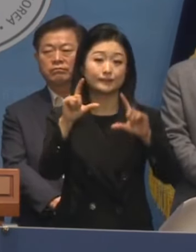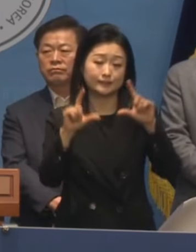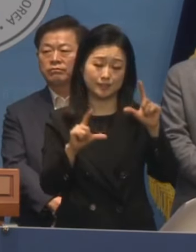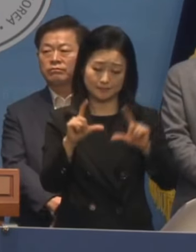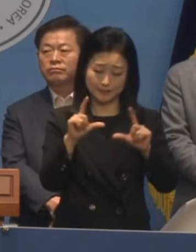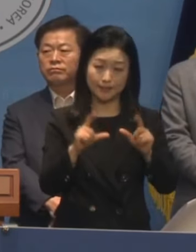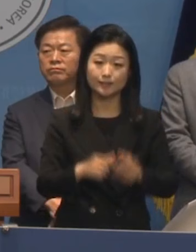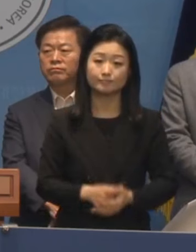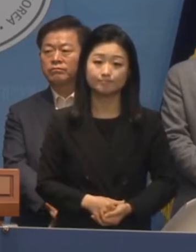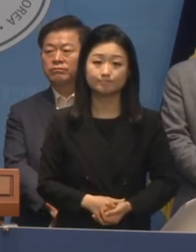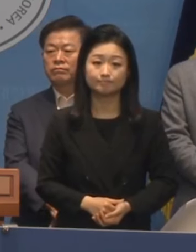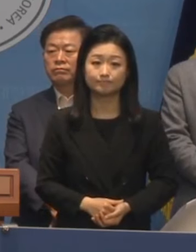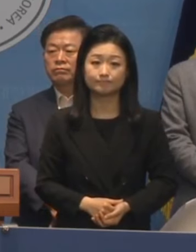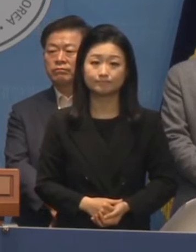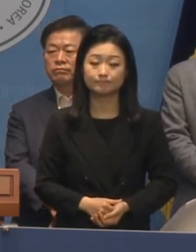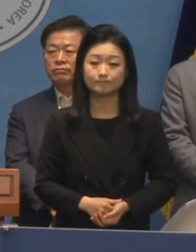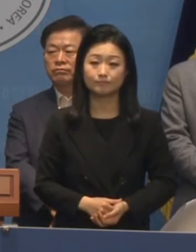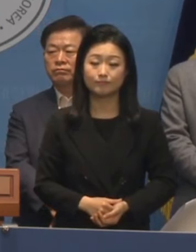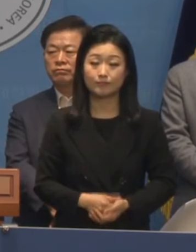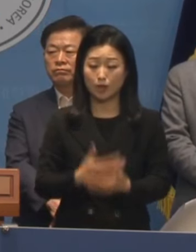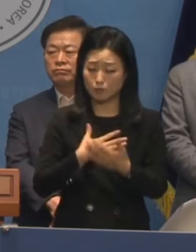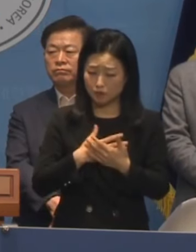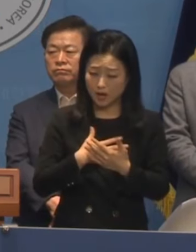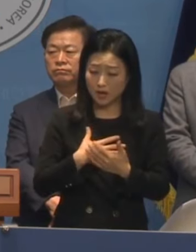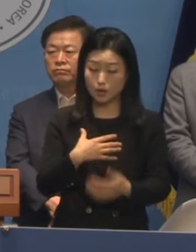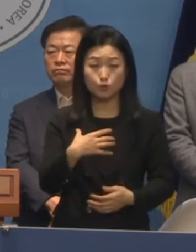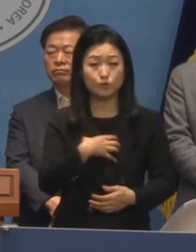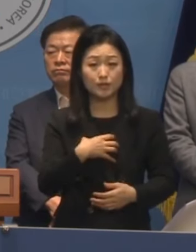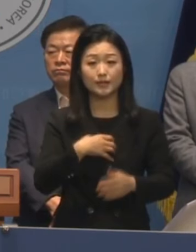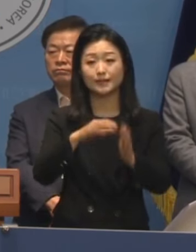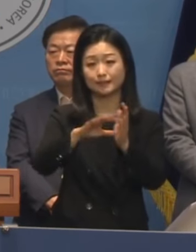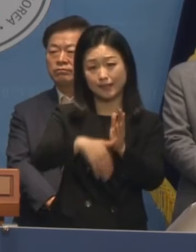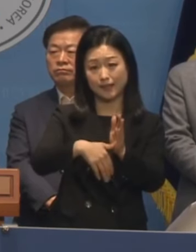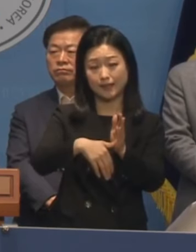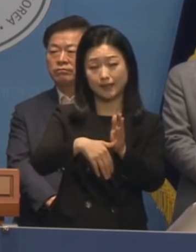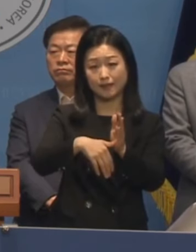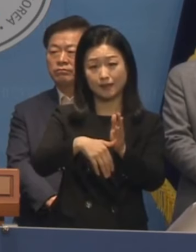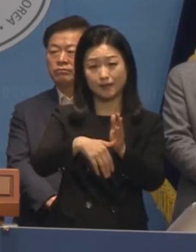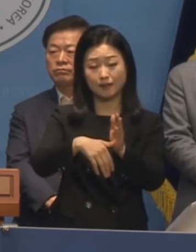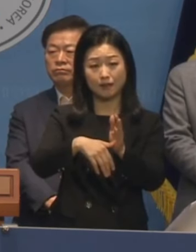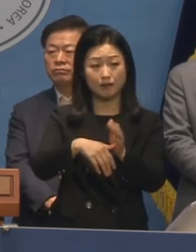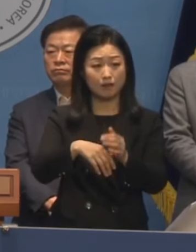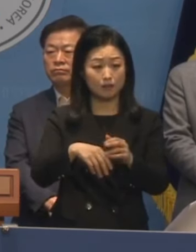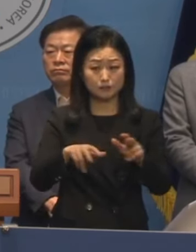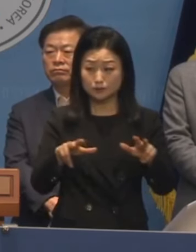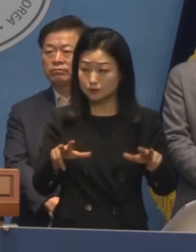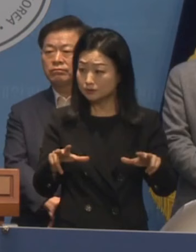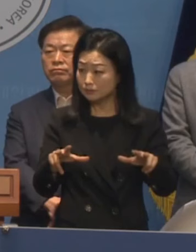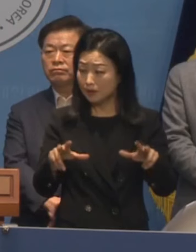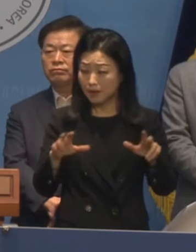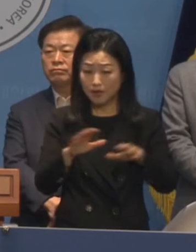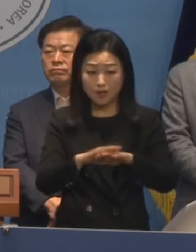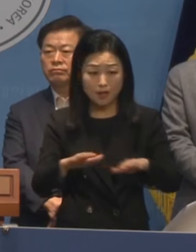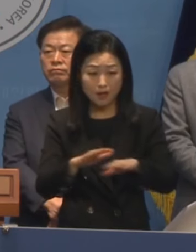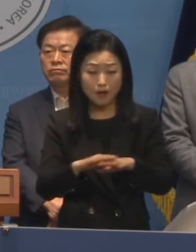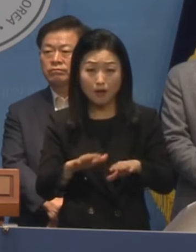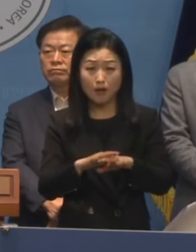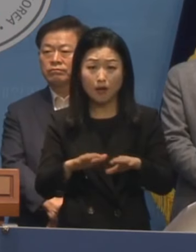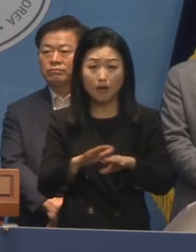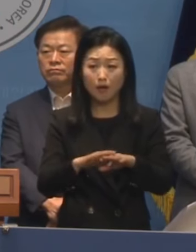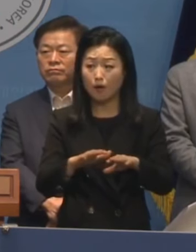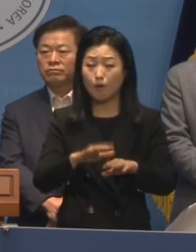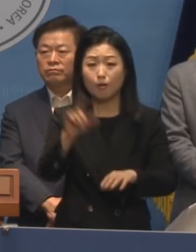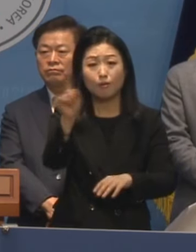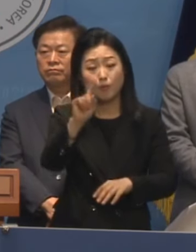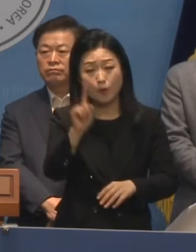걱정하고 있습니다이 불안과 위기의 시대 상황은 도대체 언제쯤이면 끝나는 겁니까